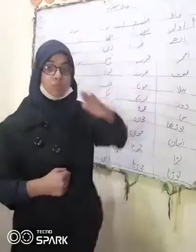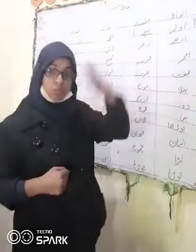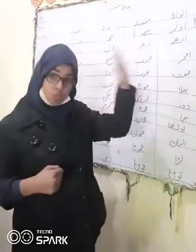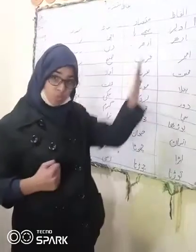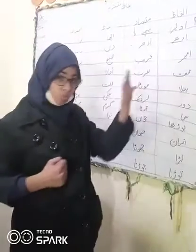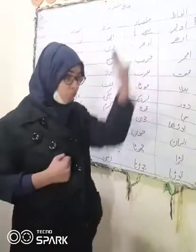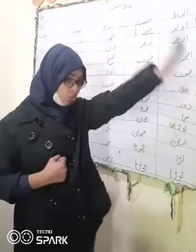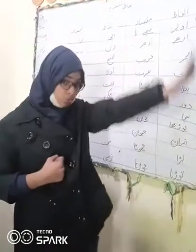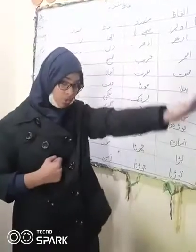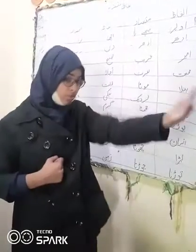दूर